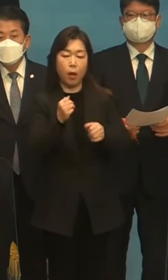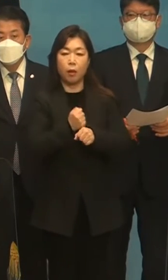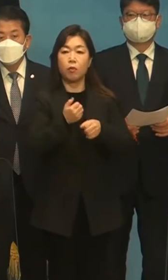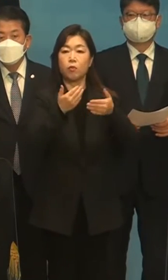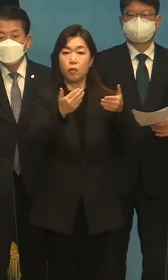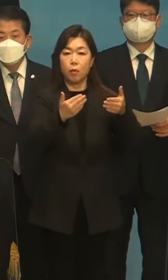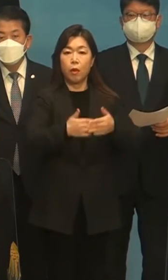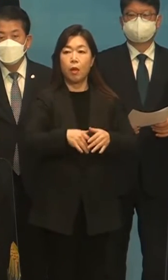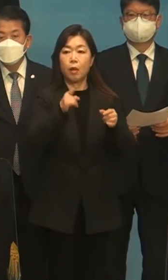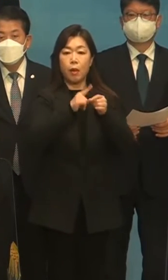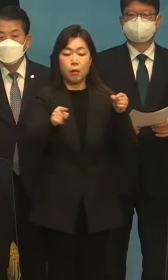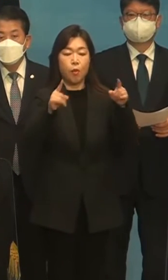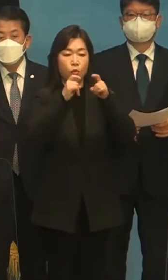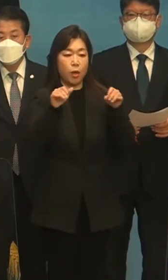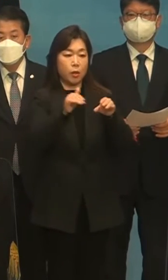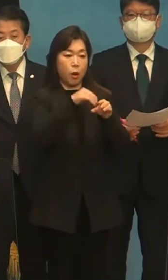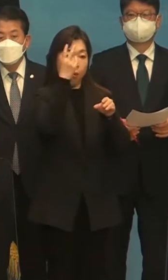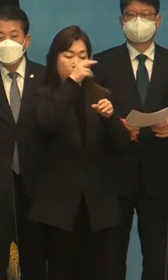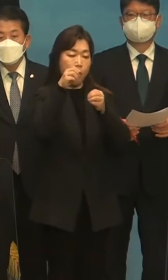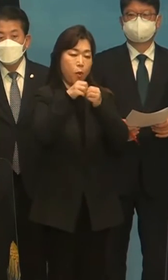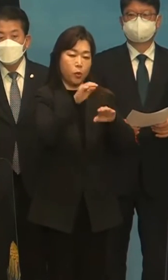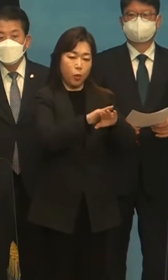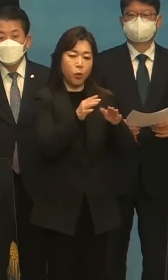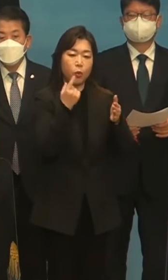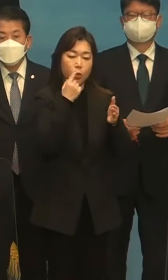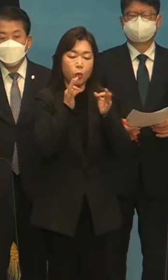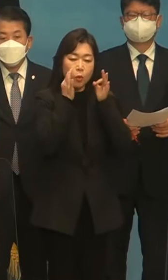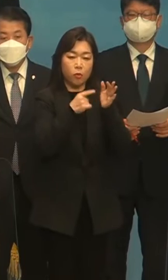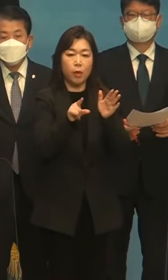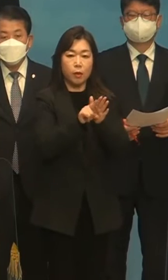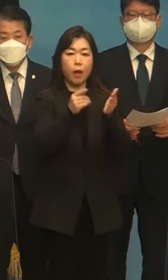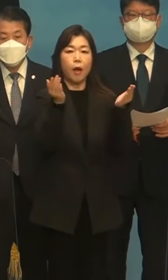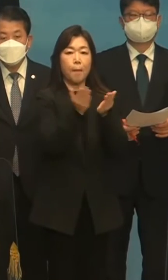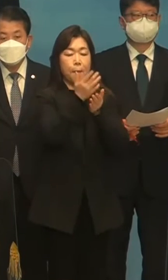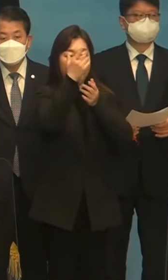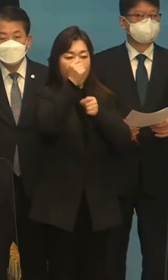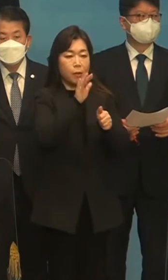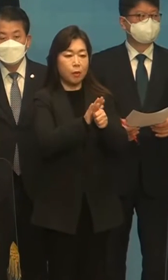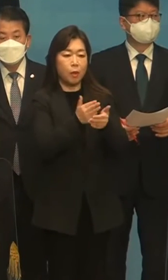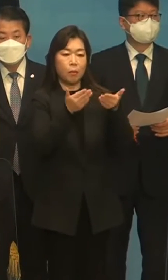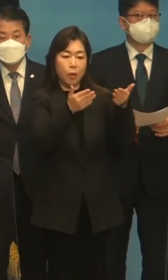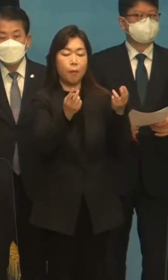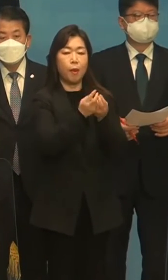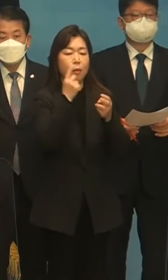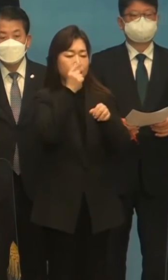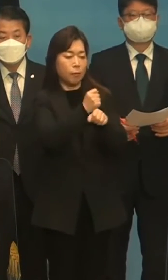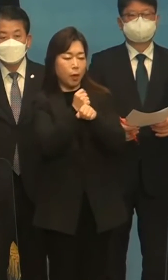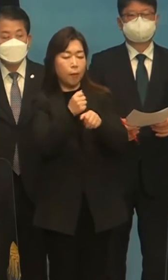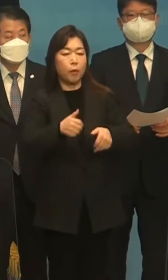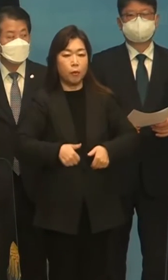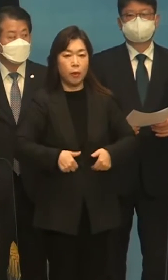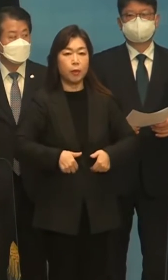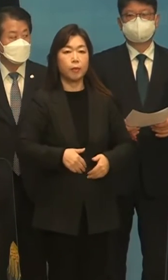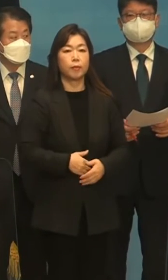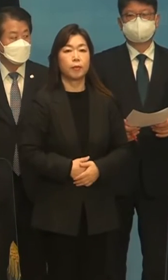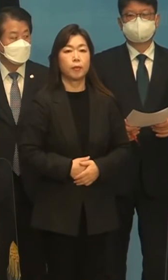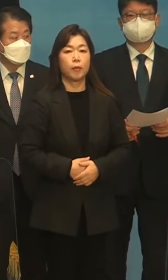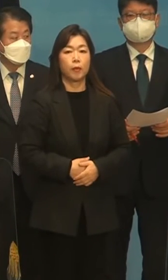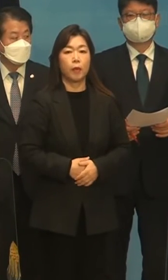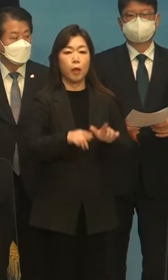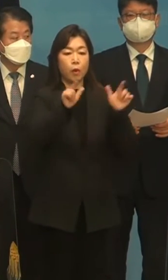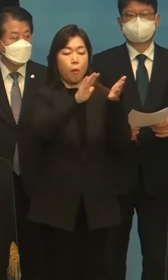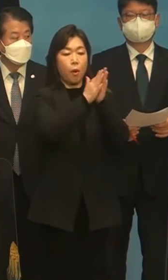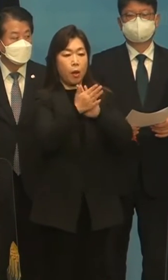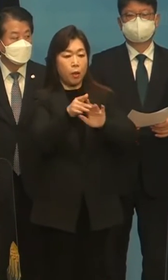평가하고 사찰의 문화재 관리, 보존 노력에 대한 합리적이면서도 충분한 지원 방안을 강구할 것이다. 기후변화